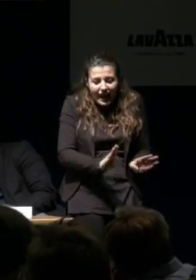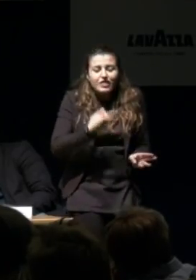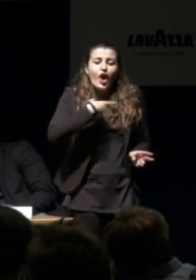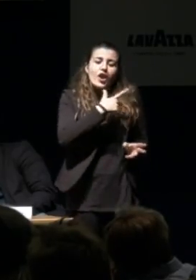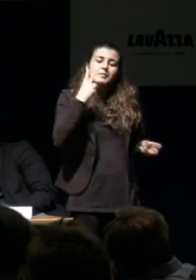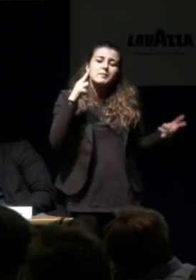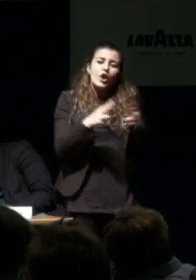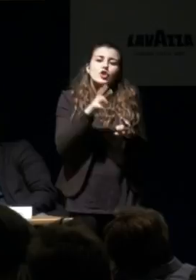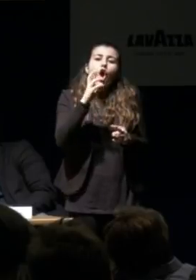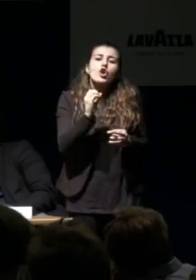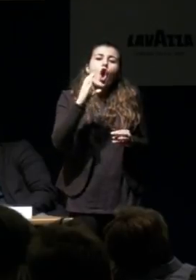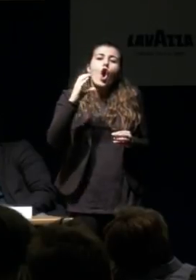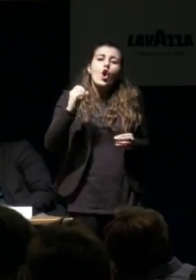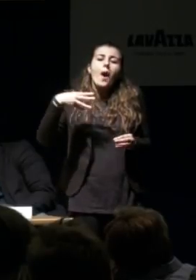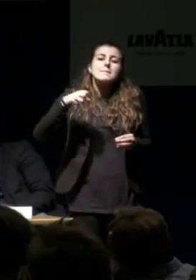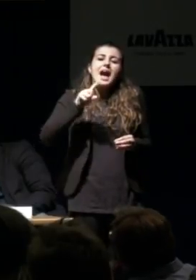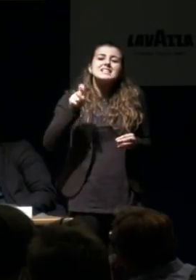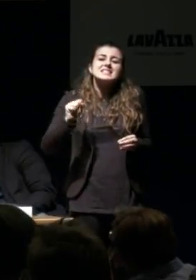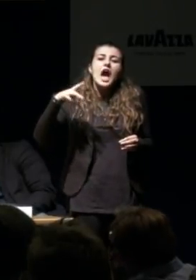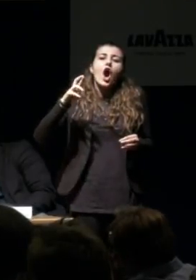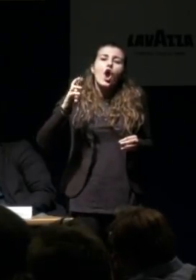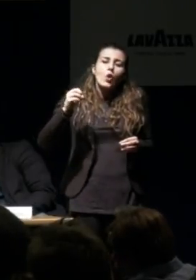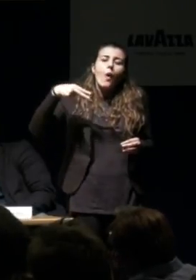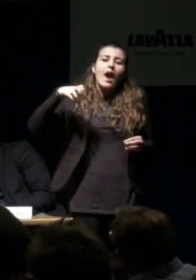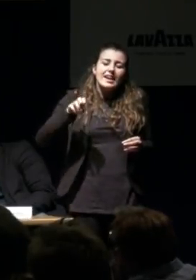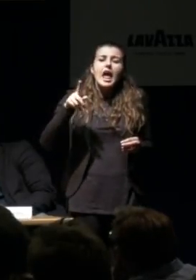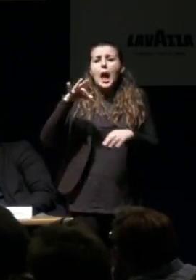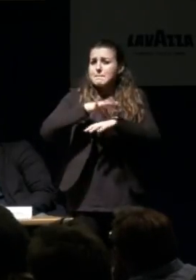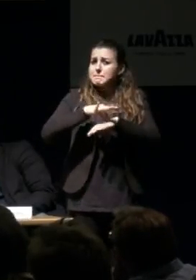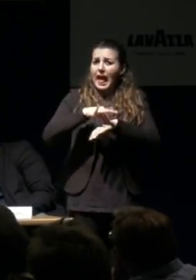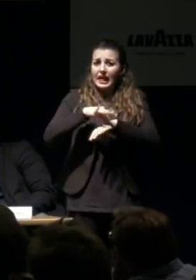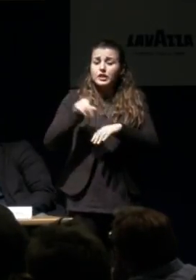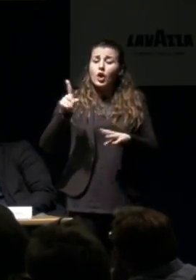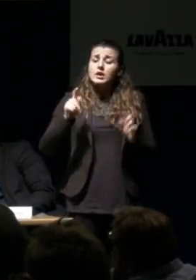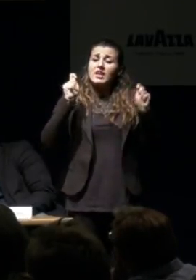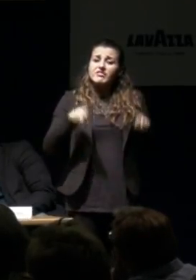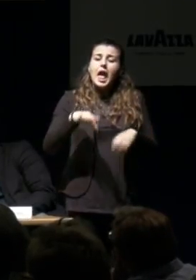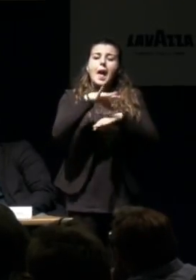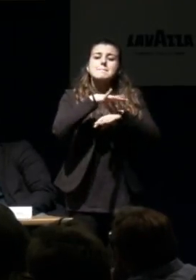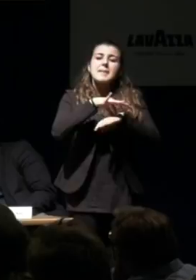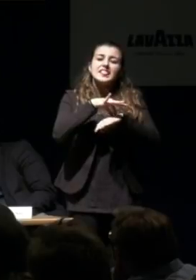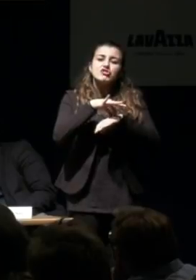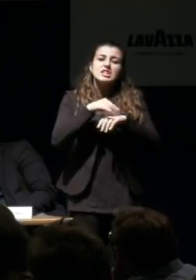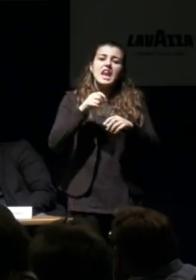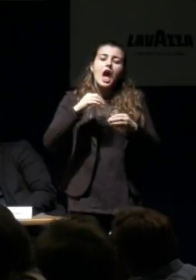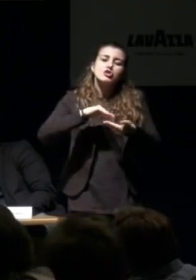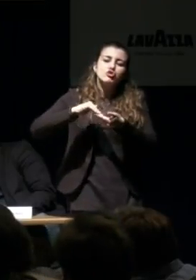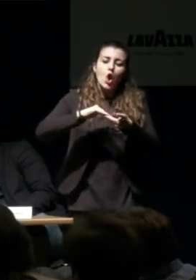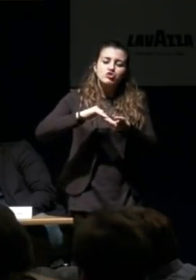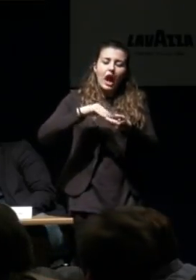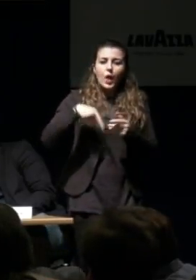rocco mazzarone un grande medico medici fu uno di quelli che ha introdotto la medicina sociale in italia dopo la guerra